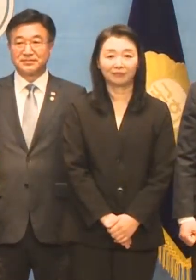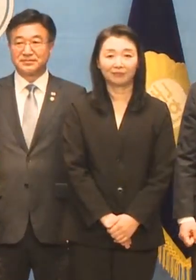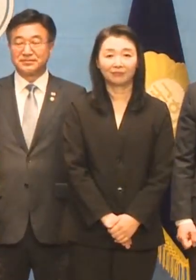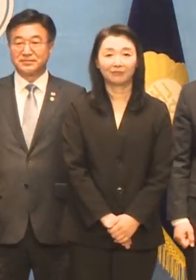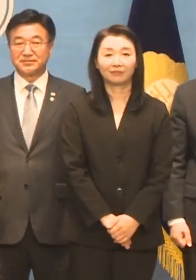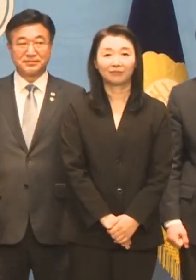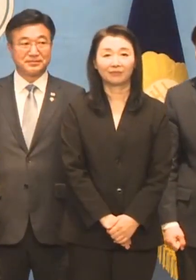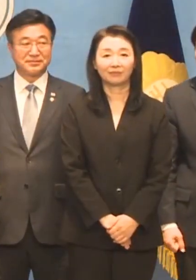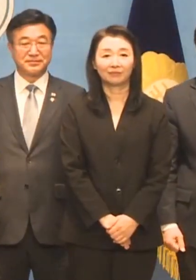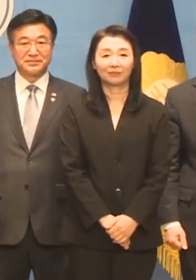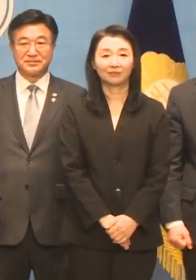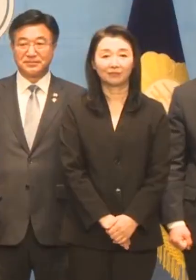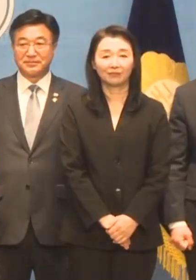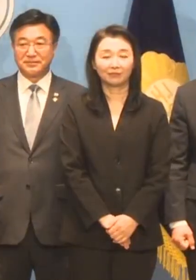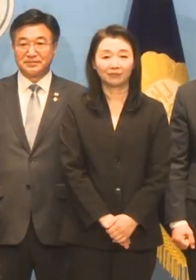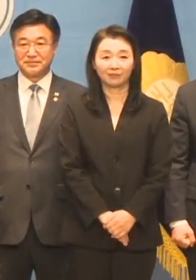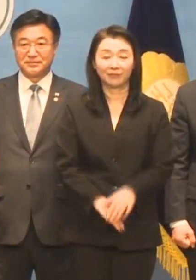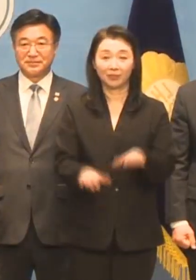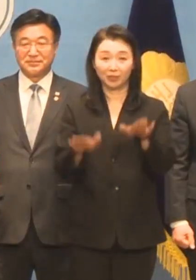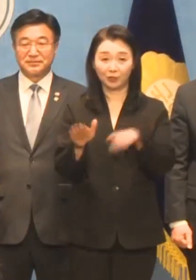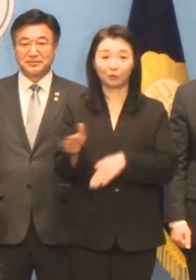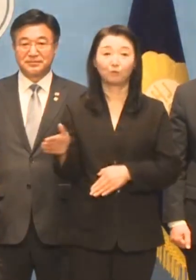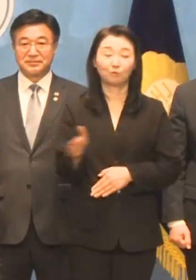네, 지금부터